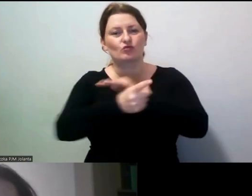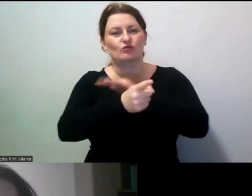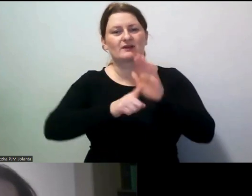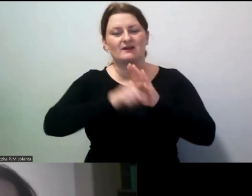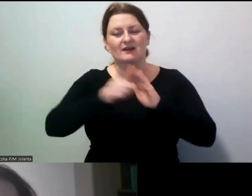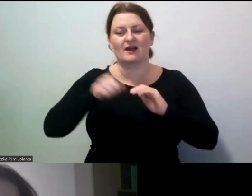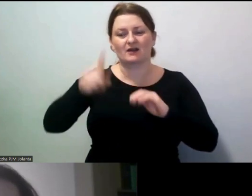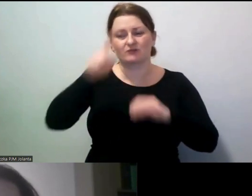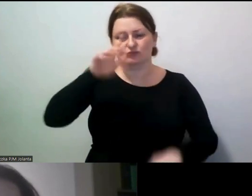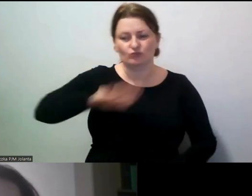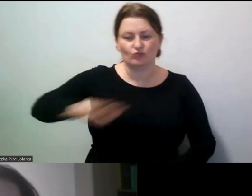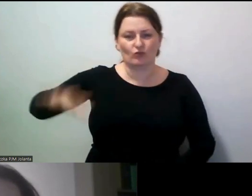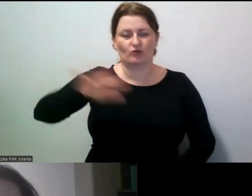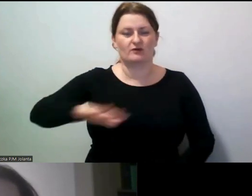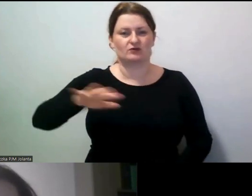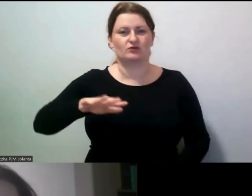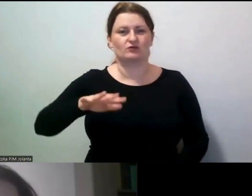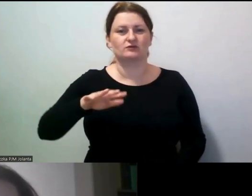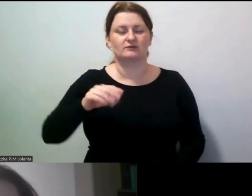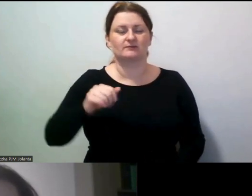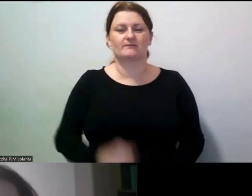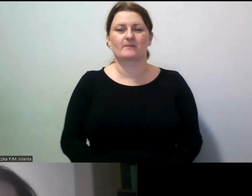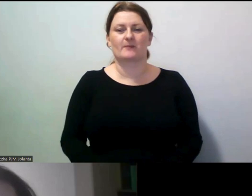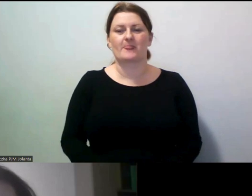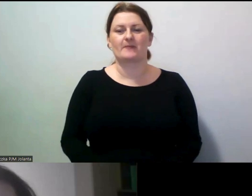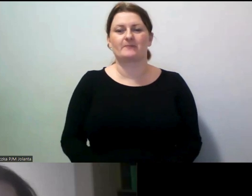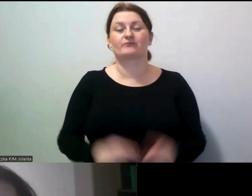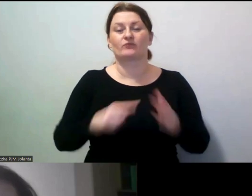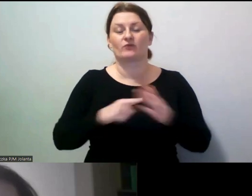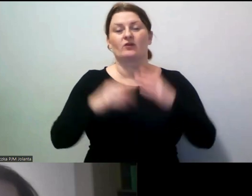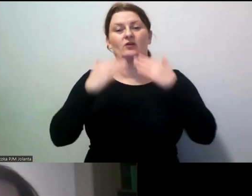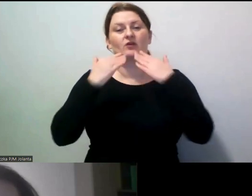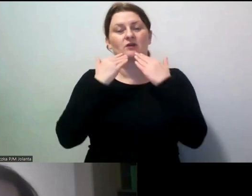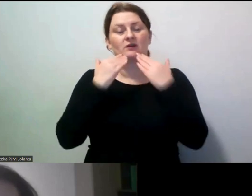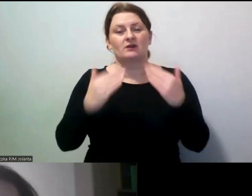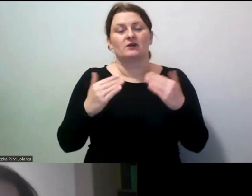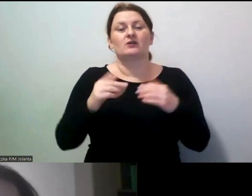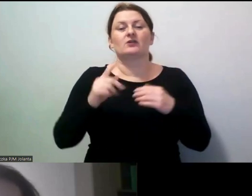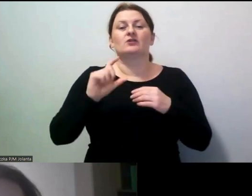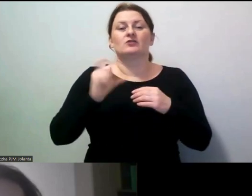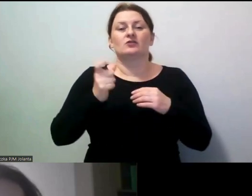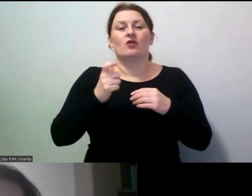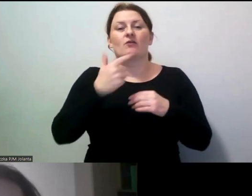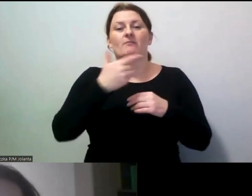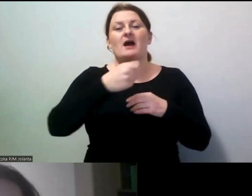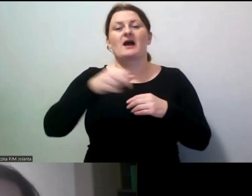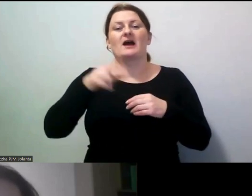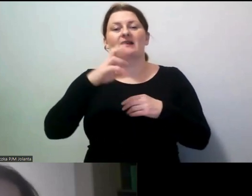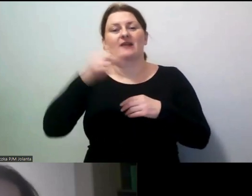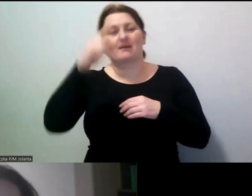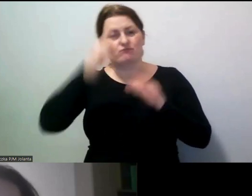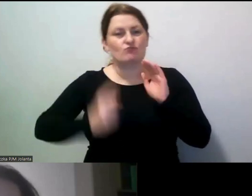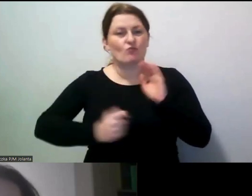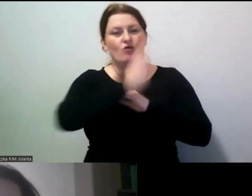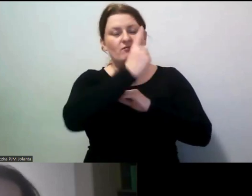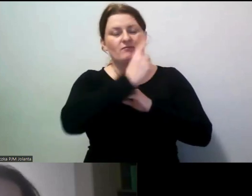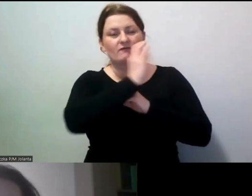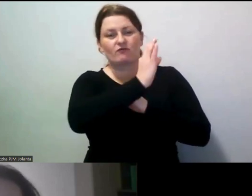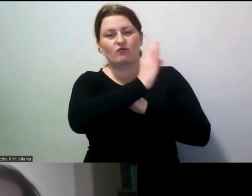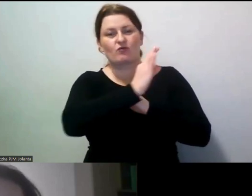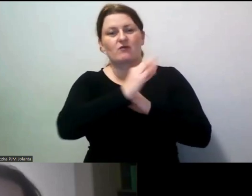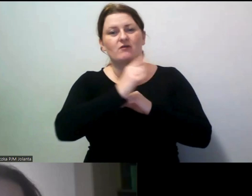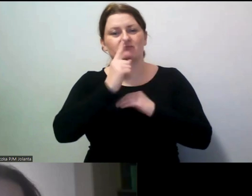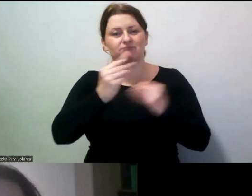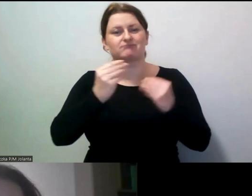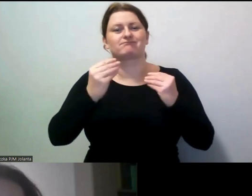tej społeczności. I to dzięki temu, co właściwie Marta zainicjowała, było tym